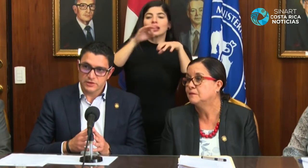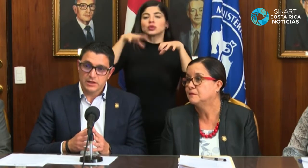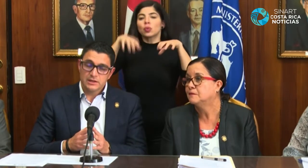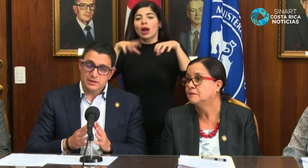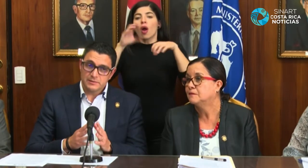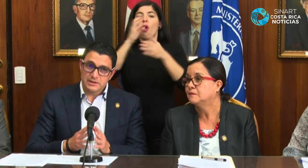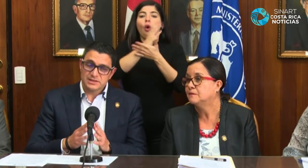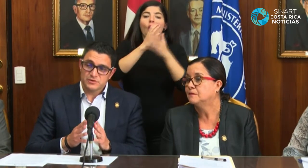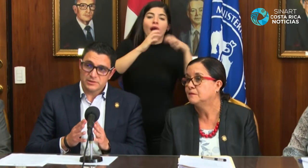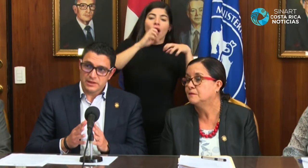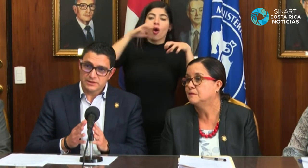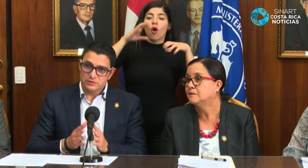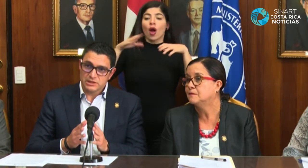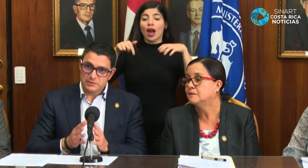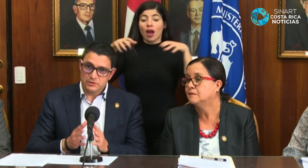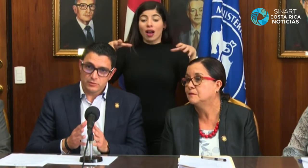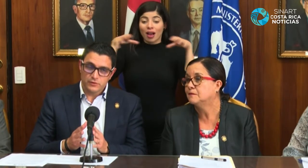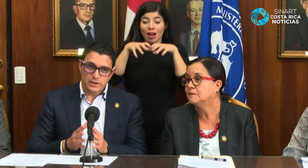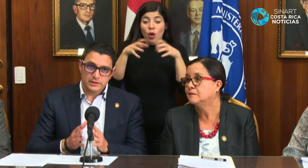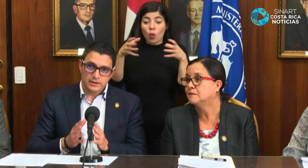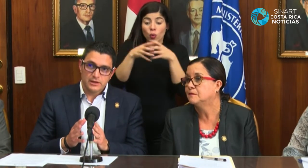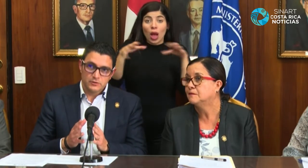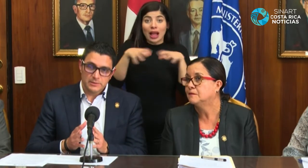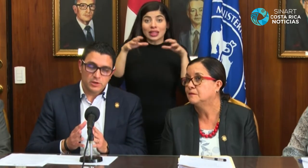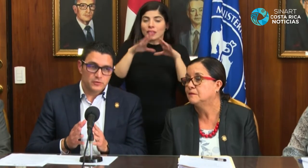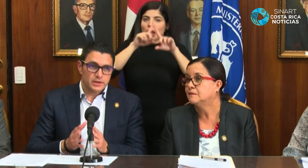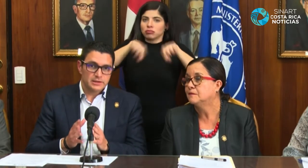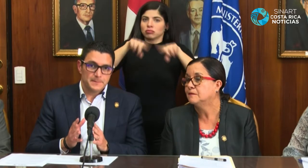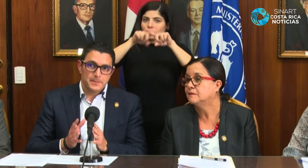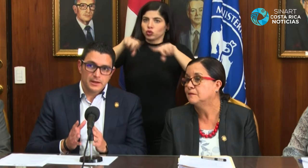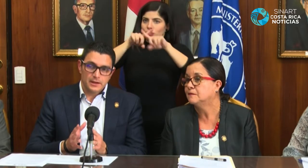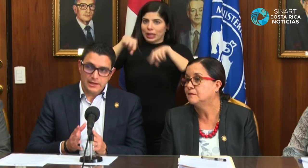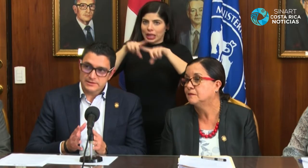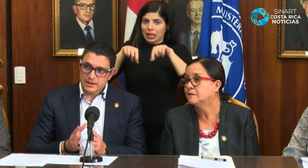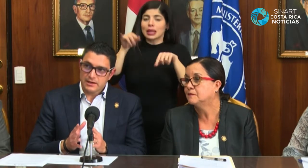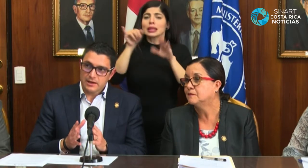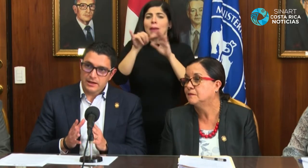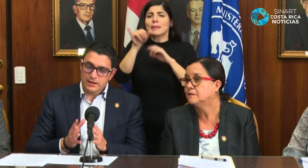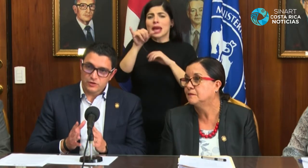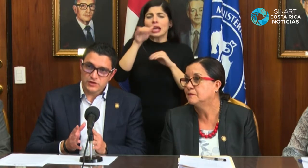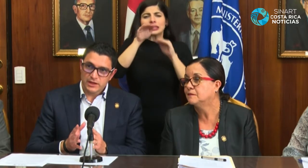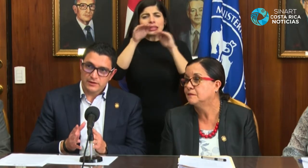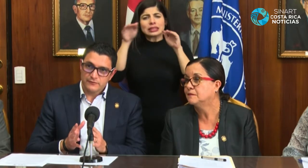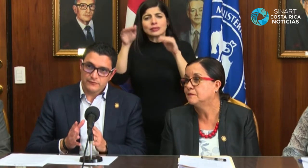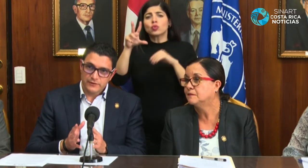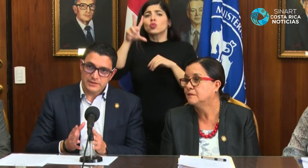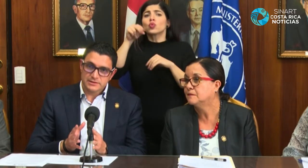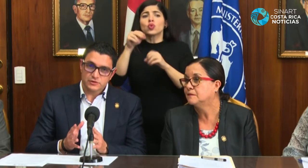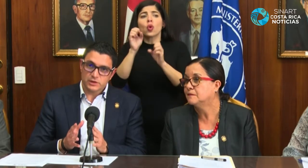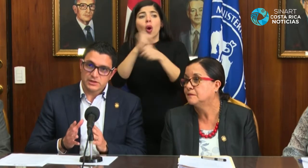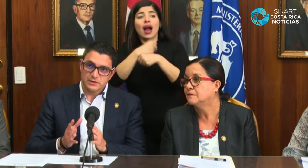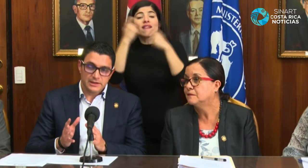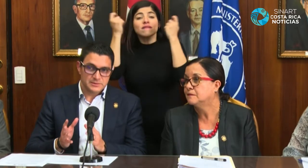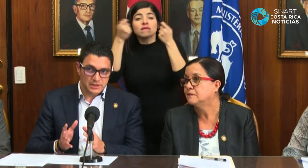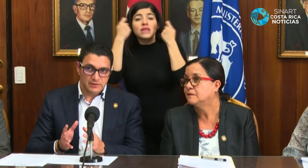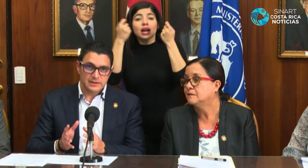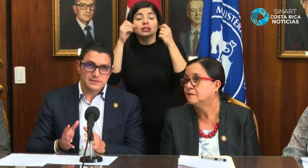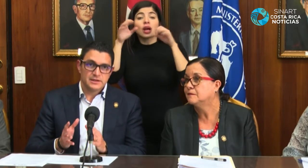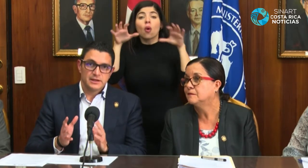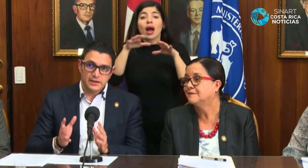intercentros. Y también estamos haciendo un llamado muy fuerte a instar a que no se hagan fiestas o